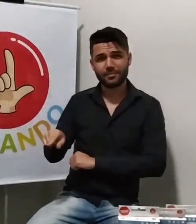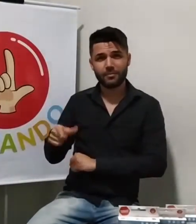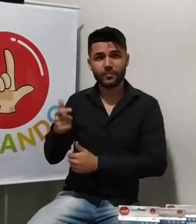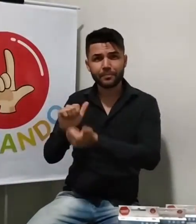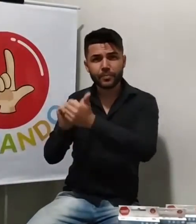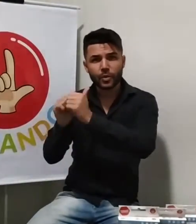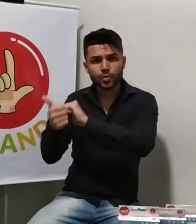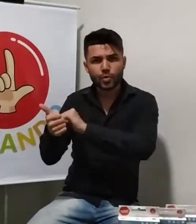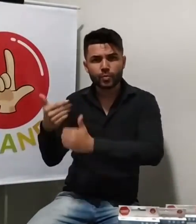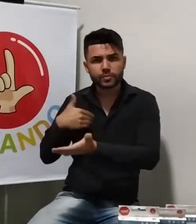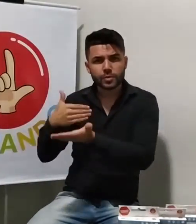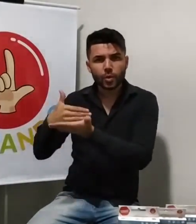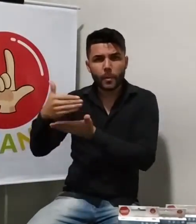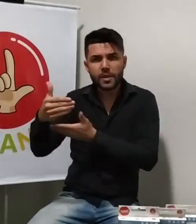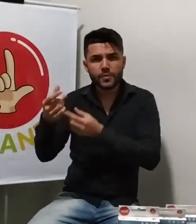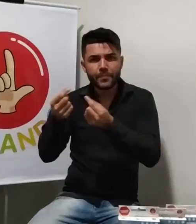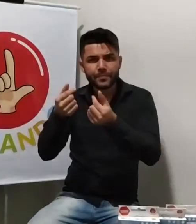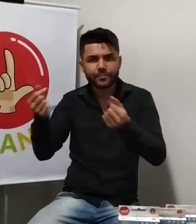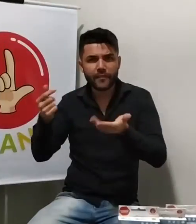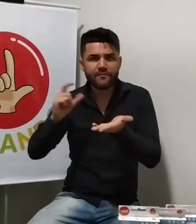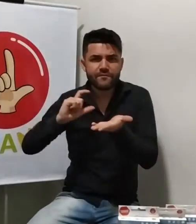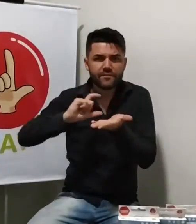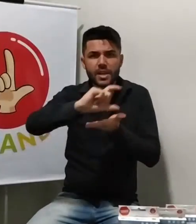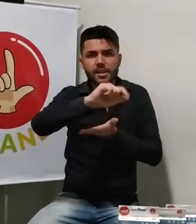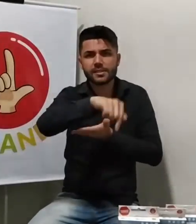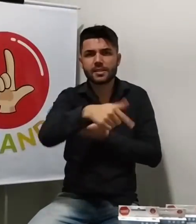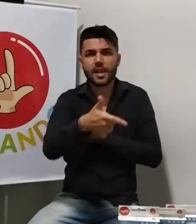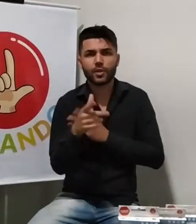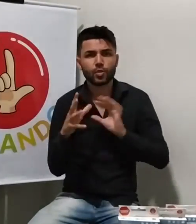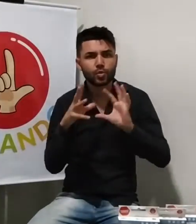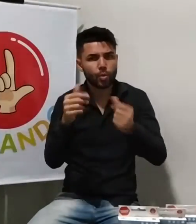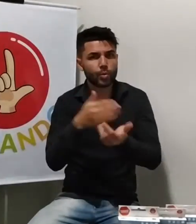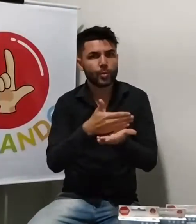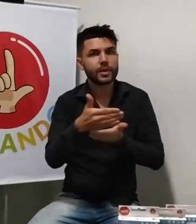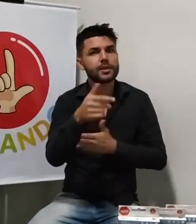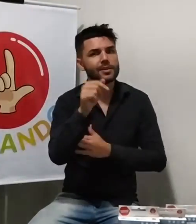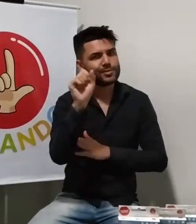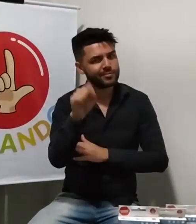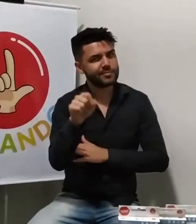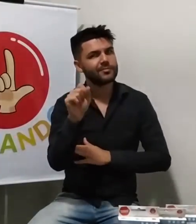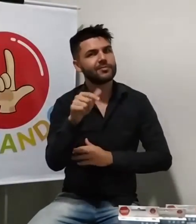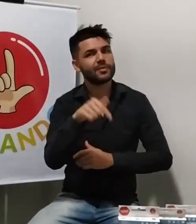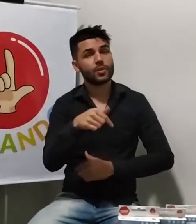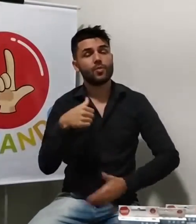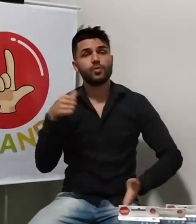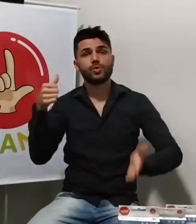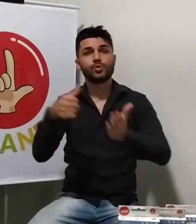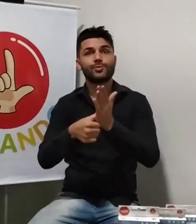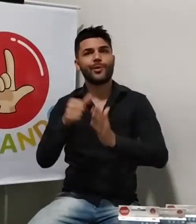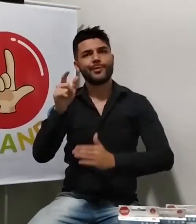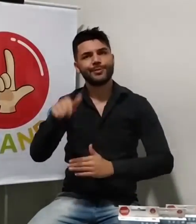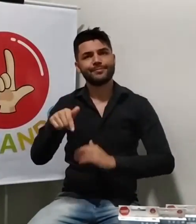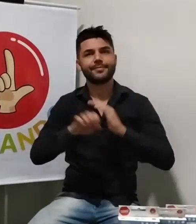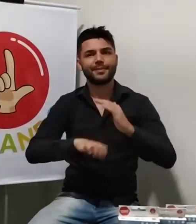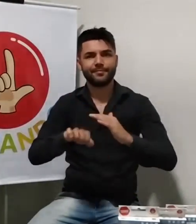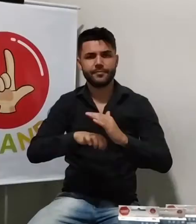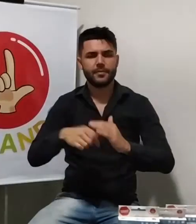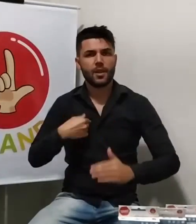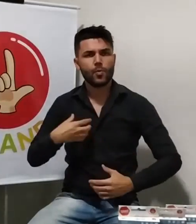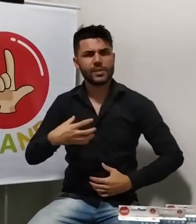5 milhões. O grande argumento nosso, que a gente ficou esse 1 ano mostrando pros caras, é essa oportunidade é gigantesca e nós vimos que existe uma janela aqui,